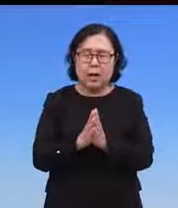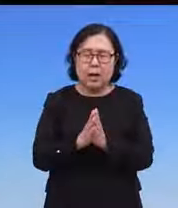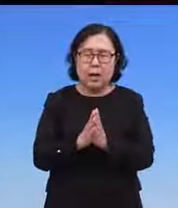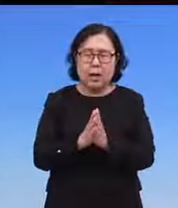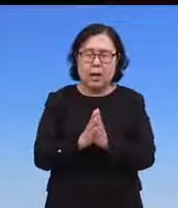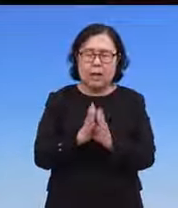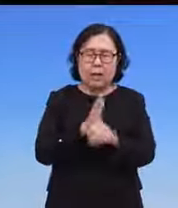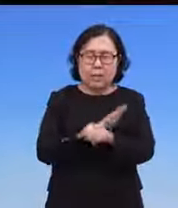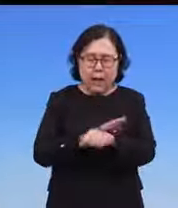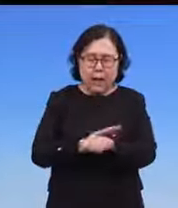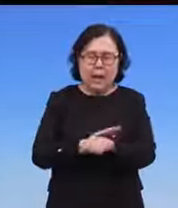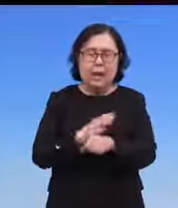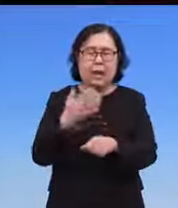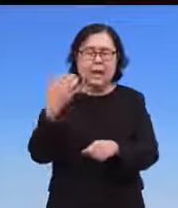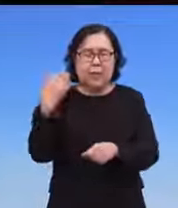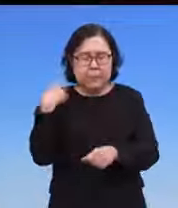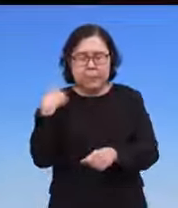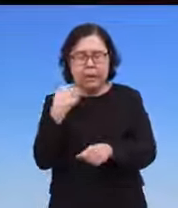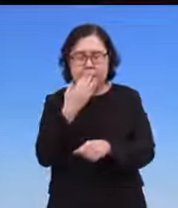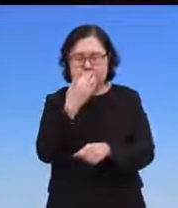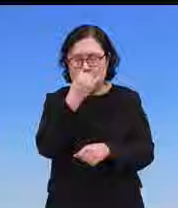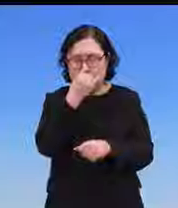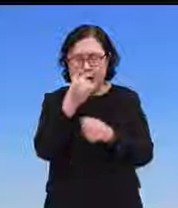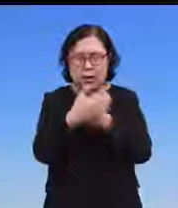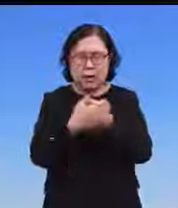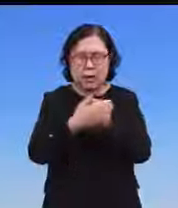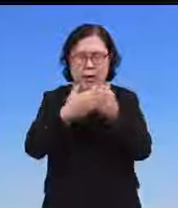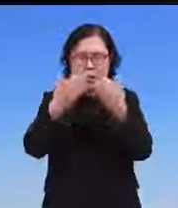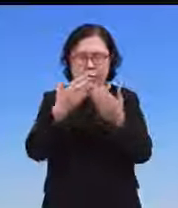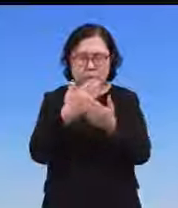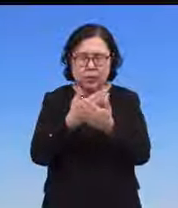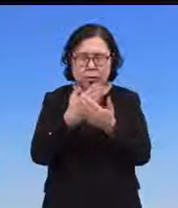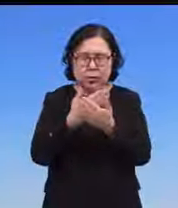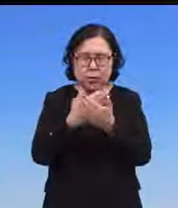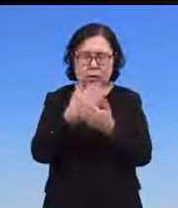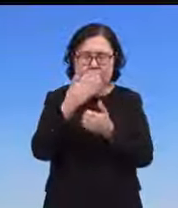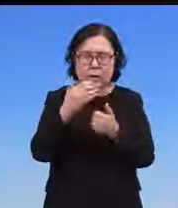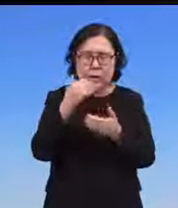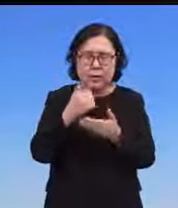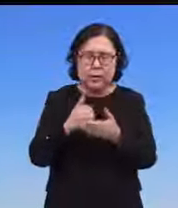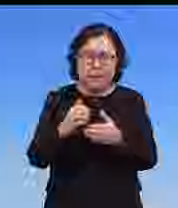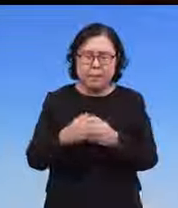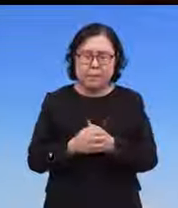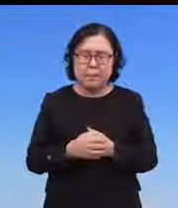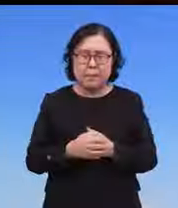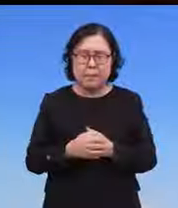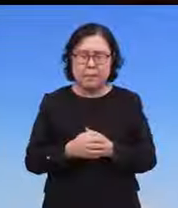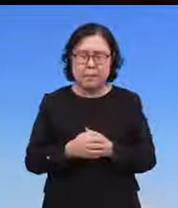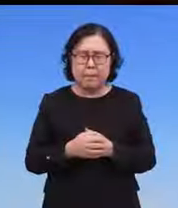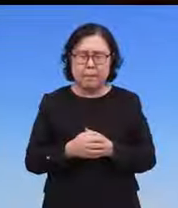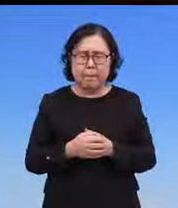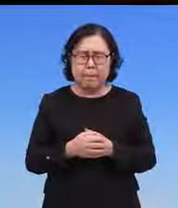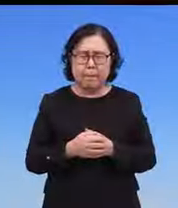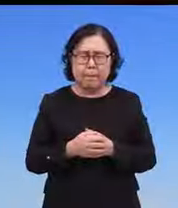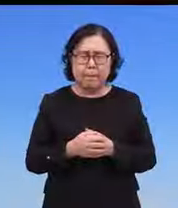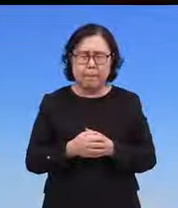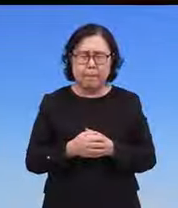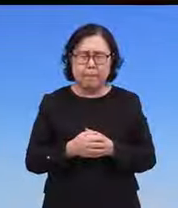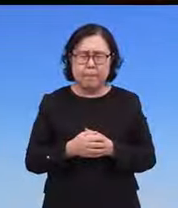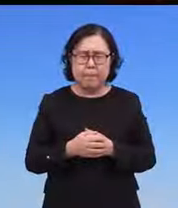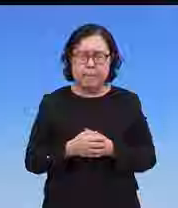뒷발로 고백하는 잘 감당할 수 있도록 은혜 내려 주시옵소서. 하나님 일반적으로 받은